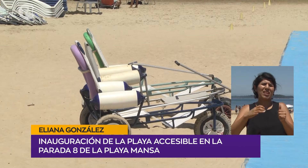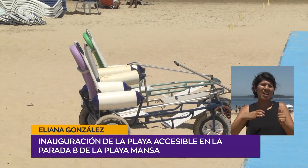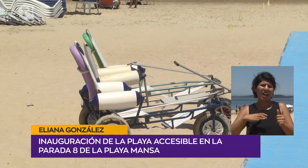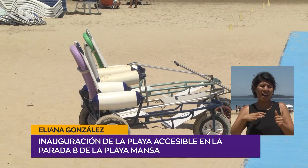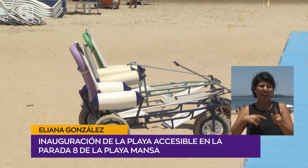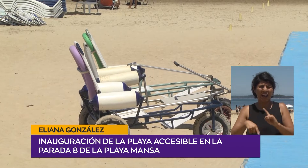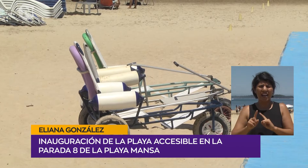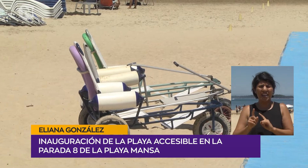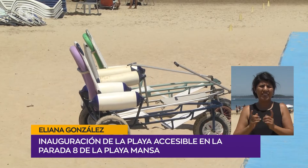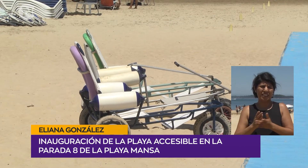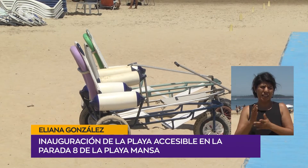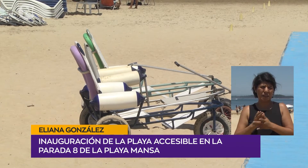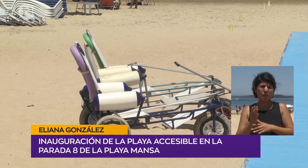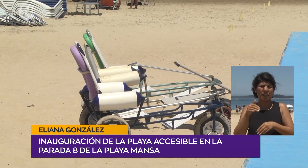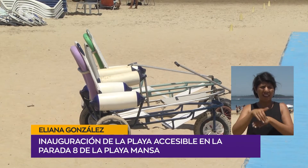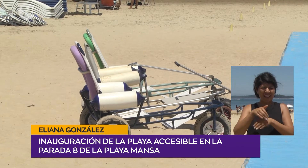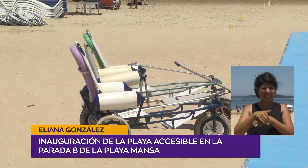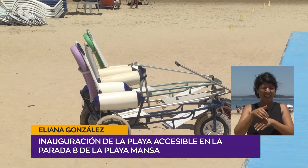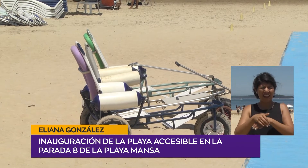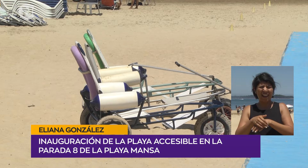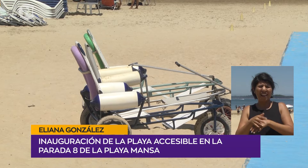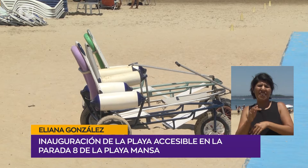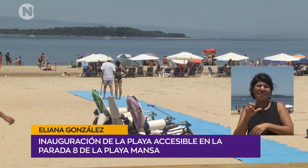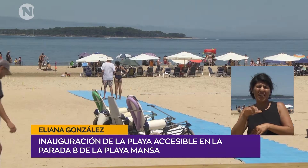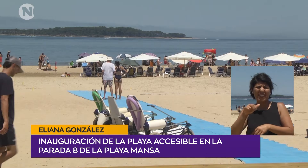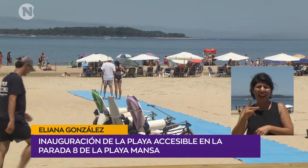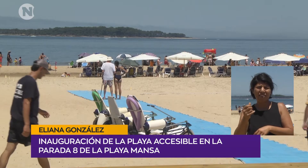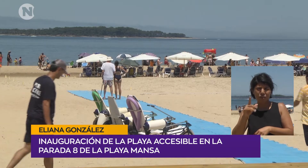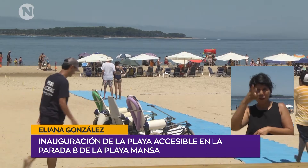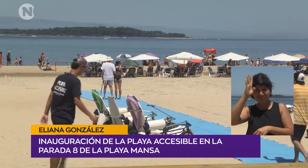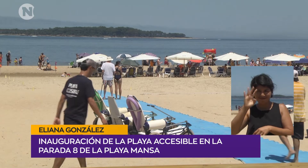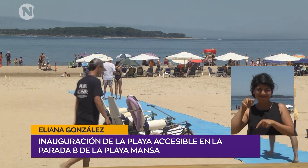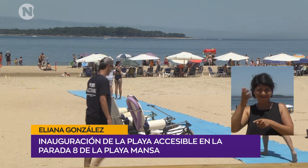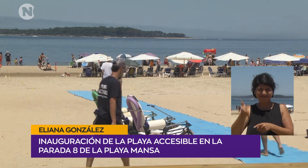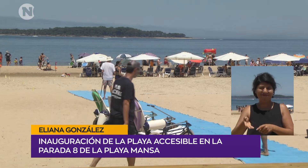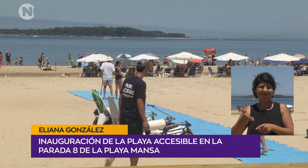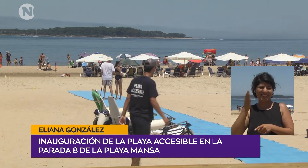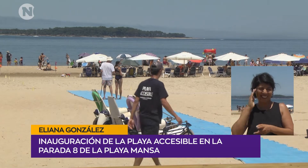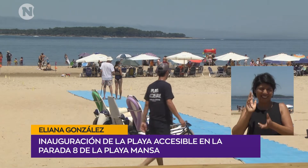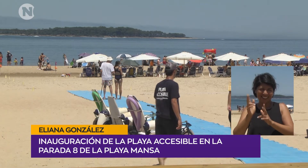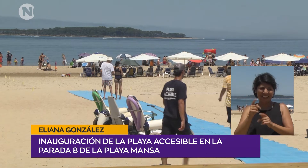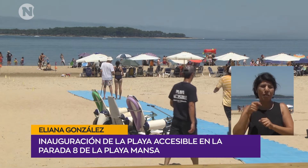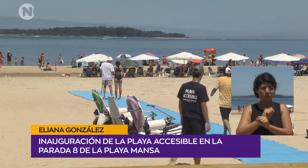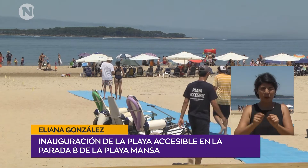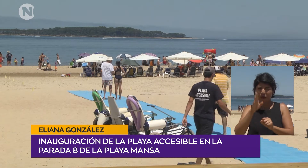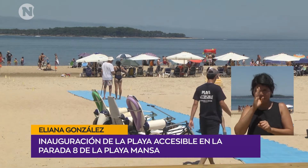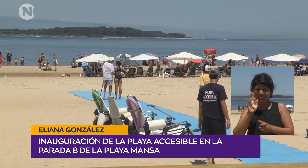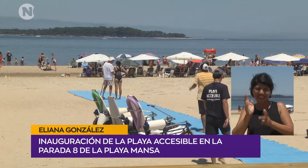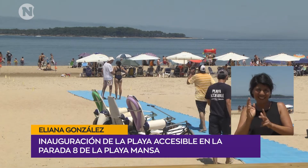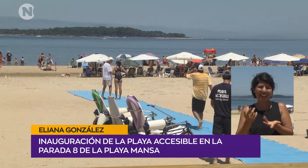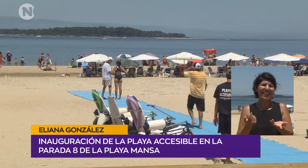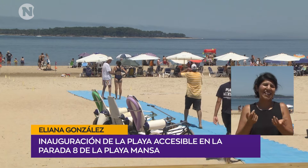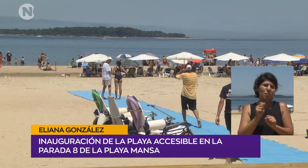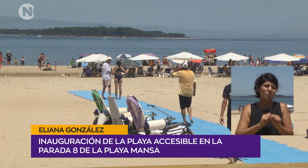con Fernando, como siempre, en el turno de la tarde. O sea que el que quiera aprender lengua de señas va a poder, el que quiera hacer yoga va a poder hacer yoga, el que